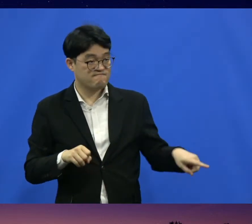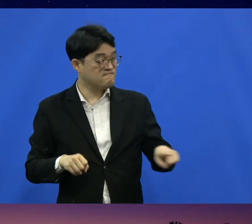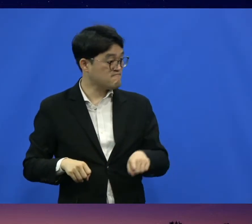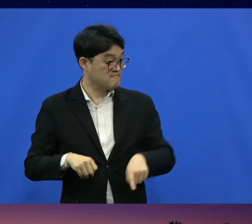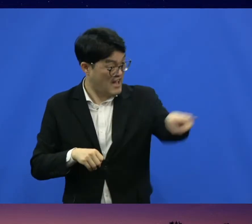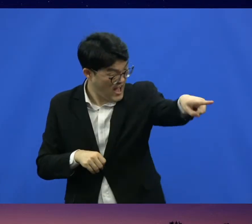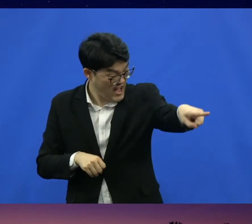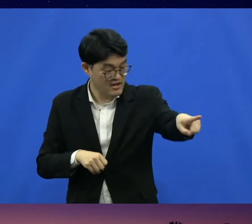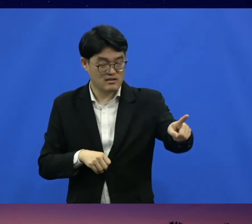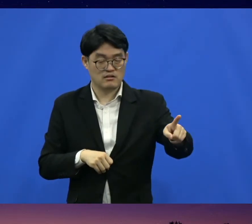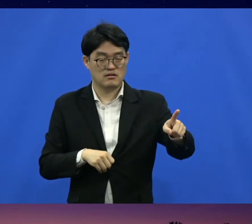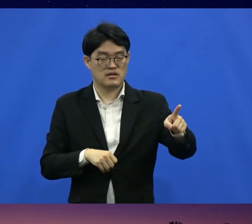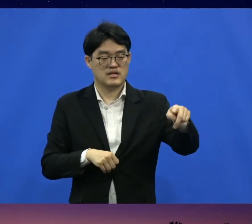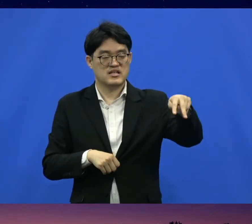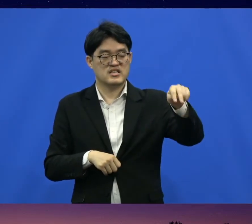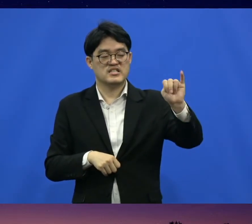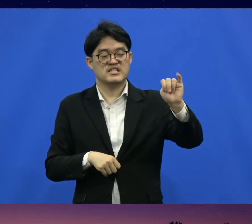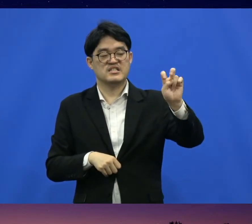사람에게 십자가를 매게 해요.